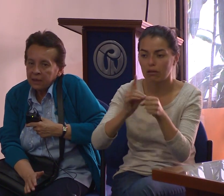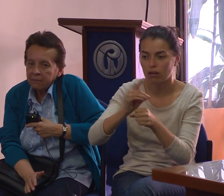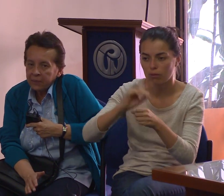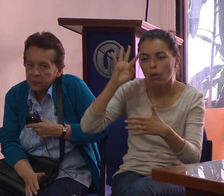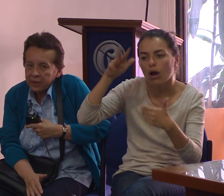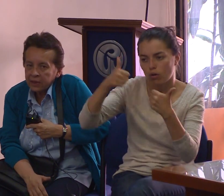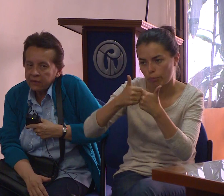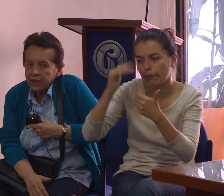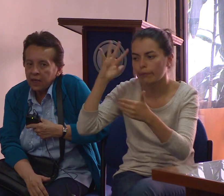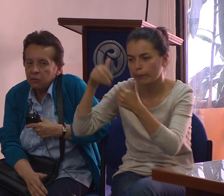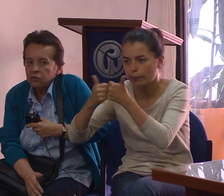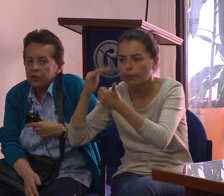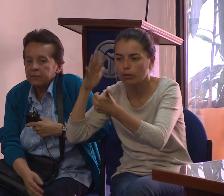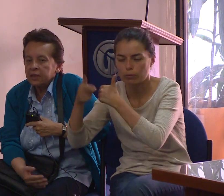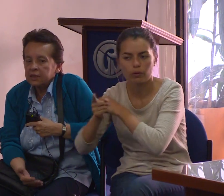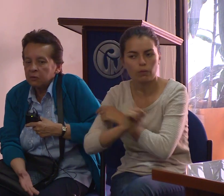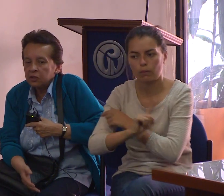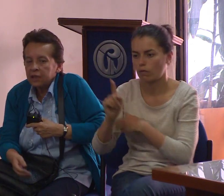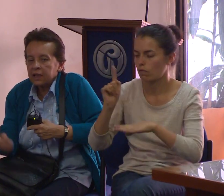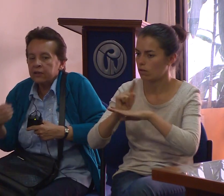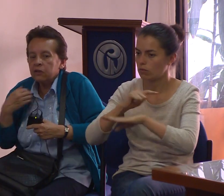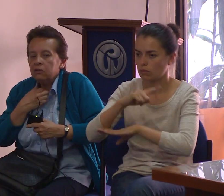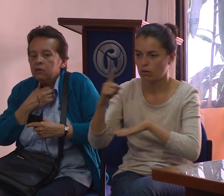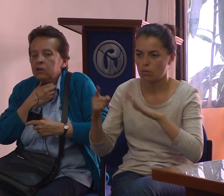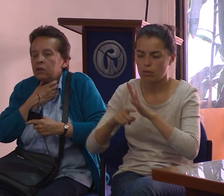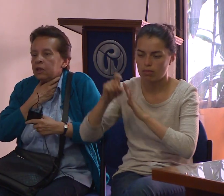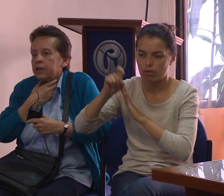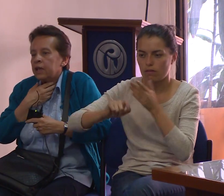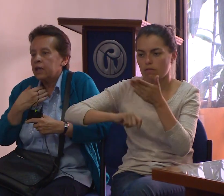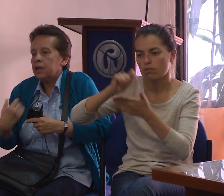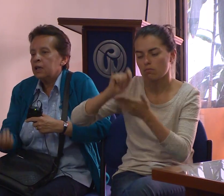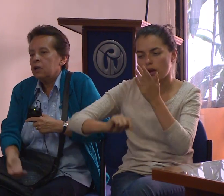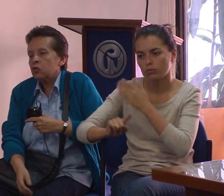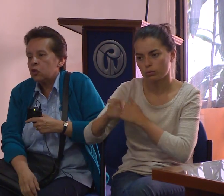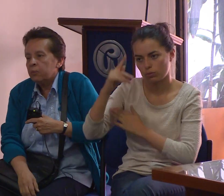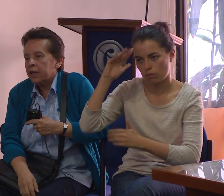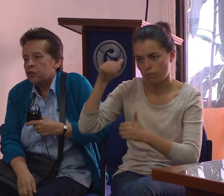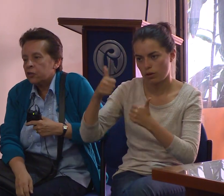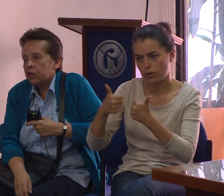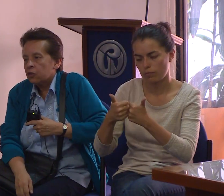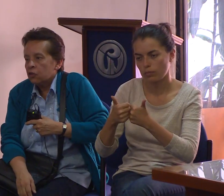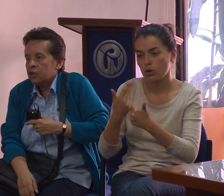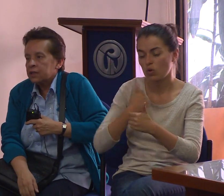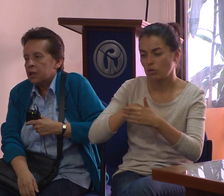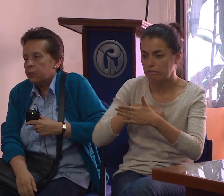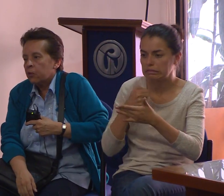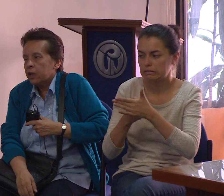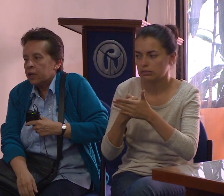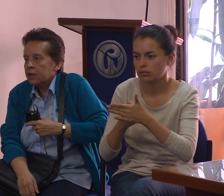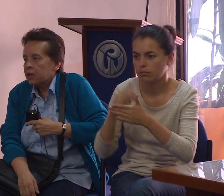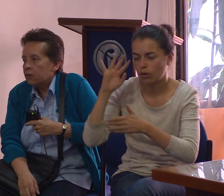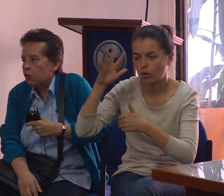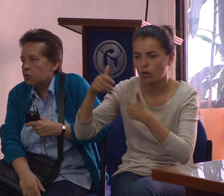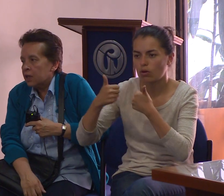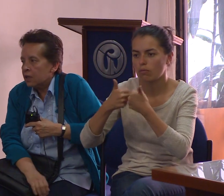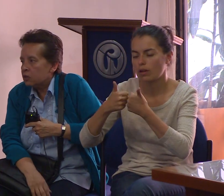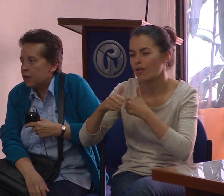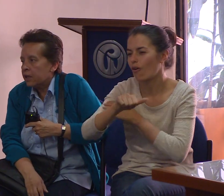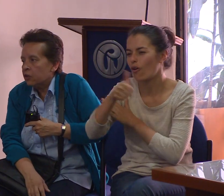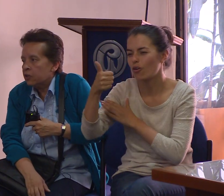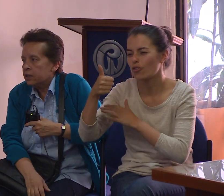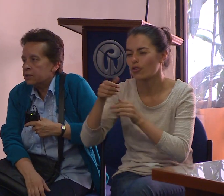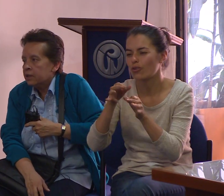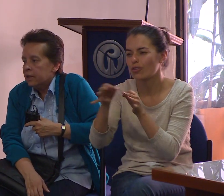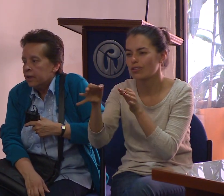Desde esa perspectiva, digamos, también estamos tratando de que los convenios, sobre todo los que están por fuera de Bogotá, en las